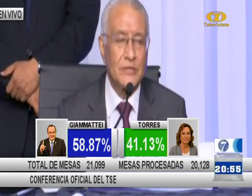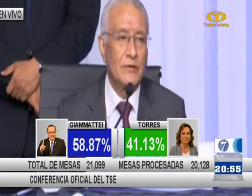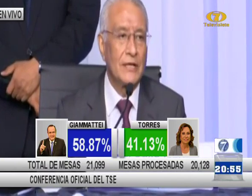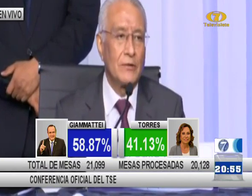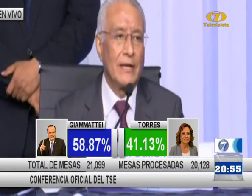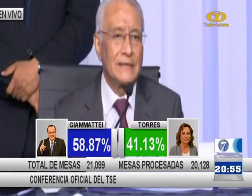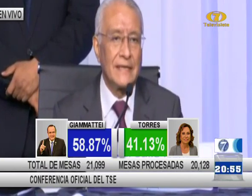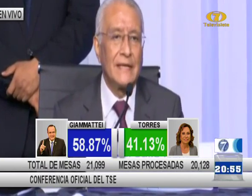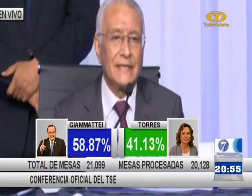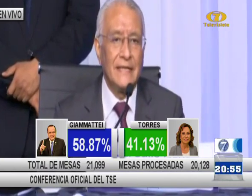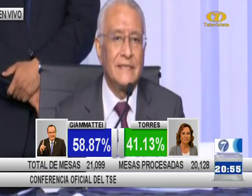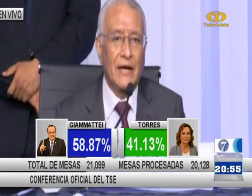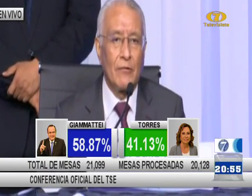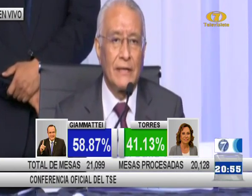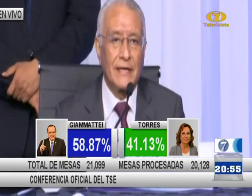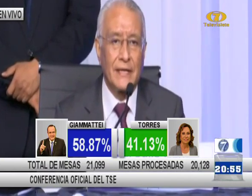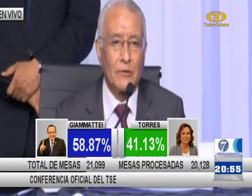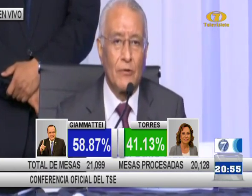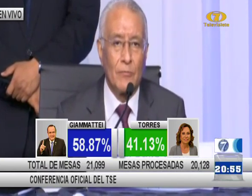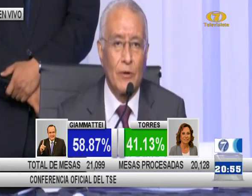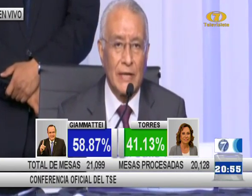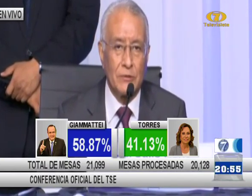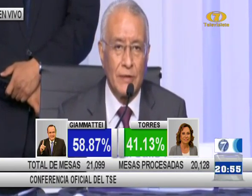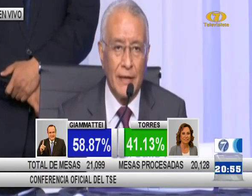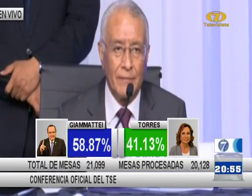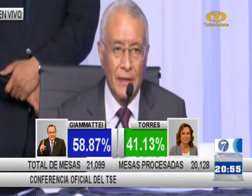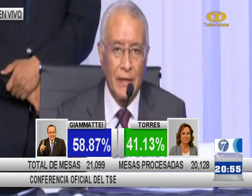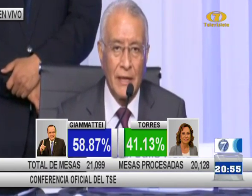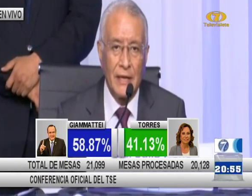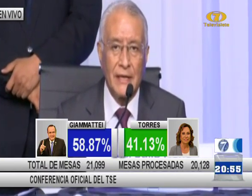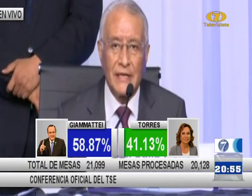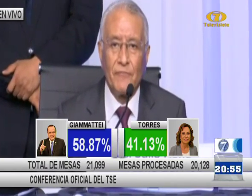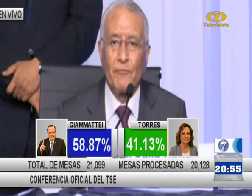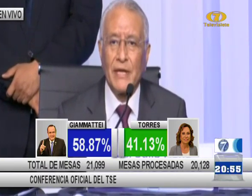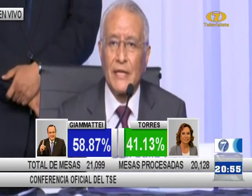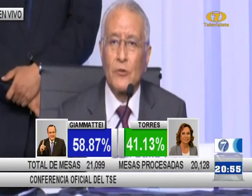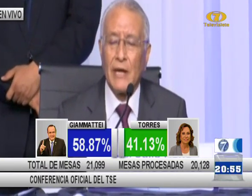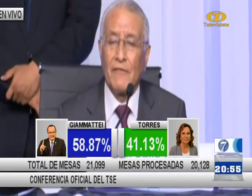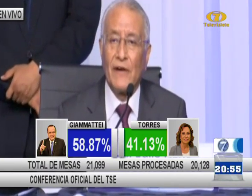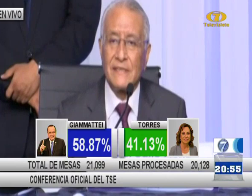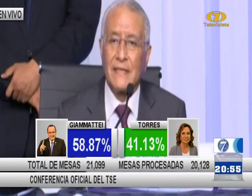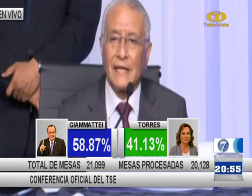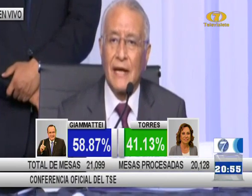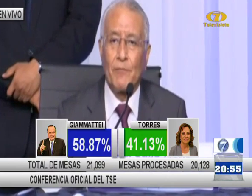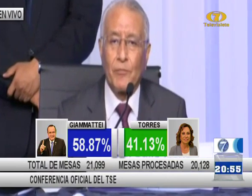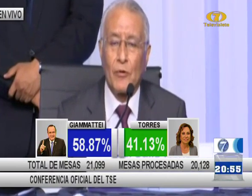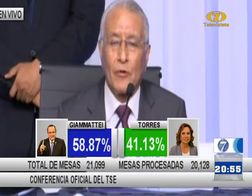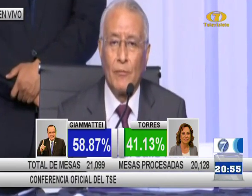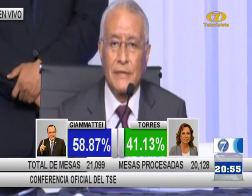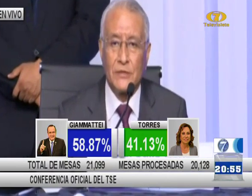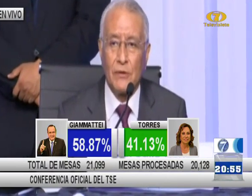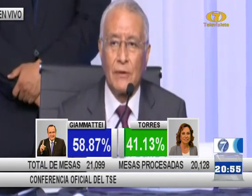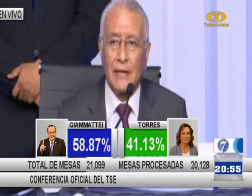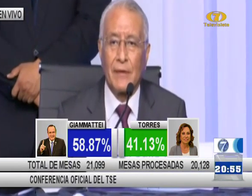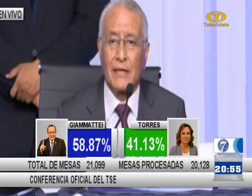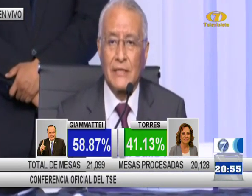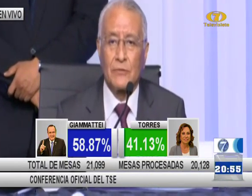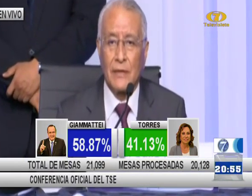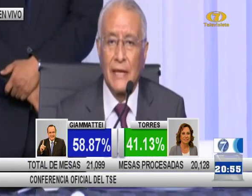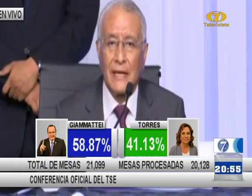El proceso electoral se inicia con el decreto con convocatoria y viene toda la fase de la